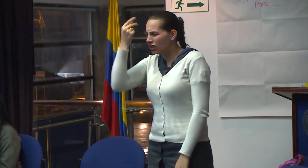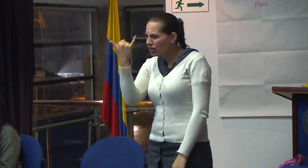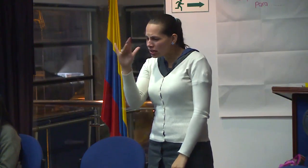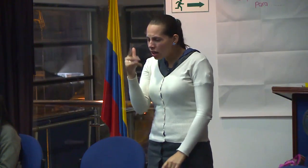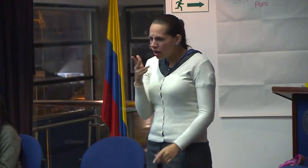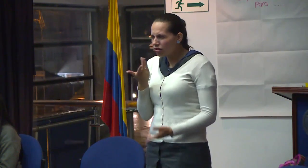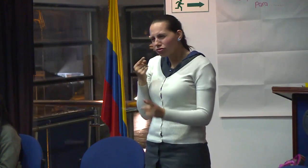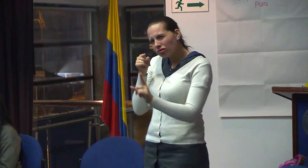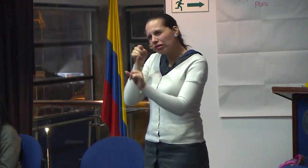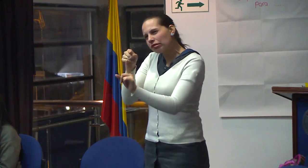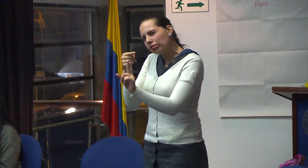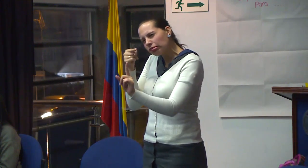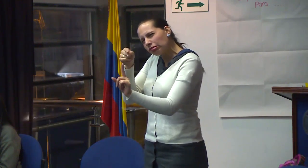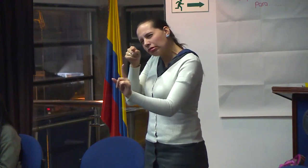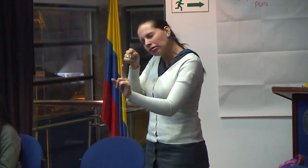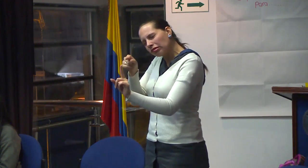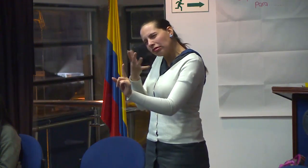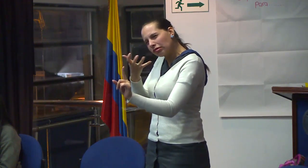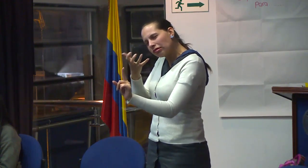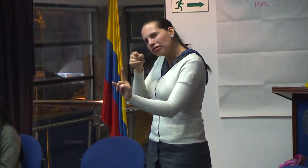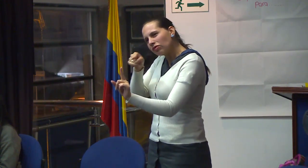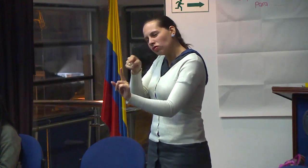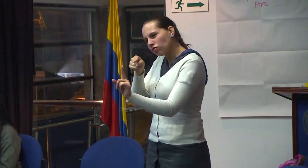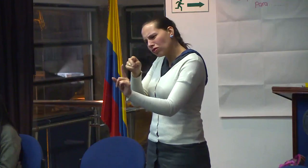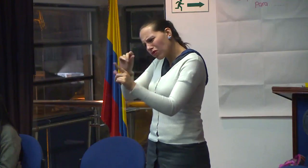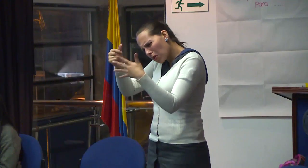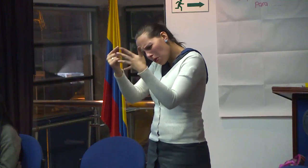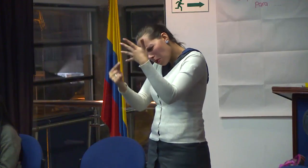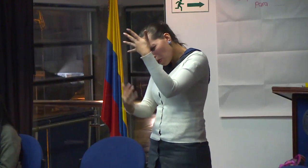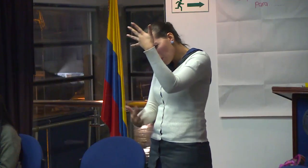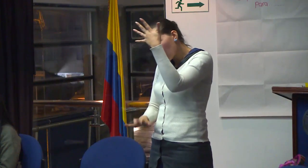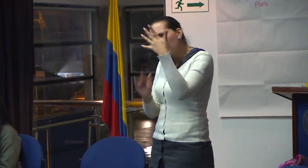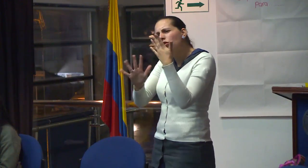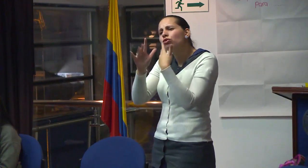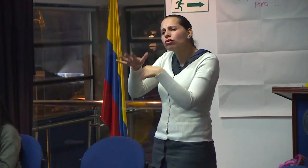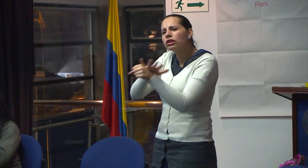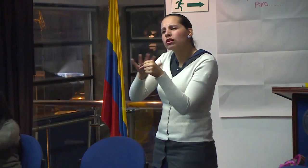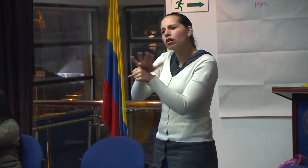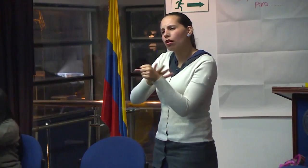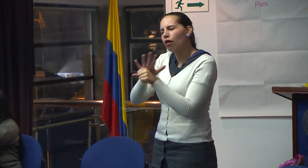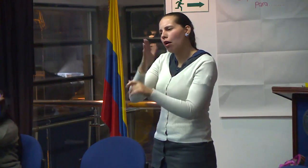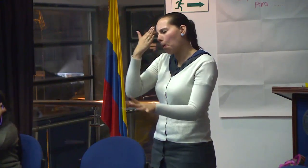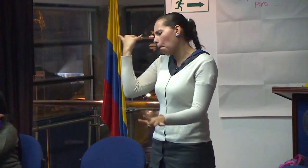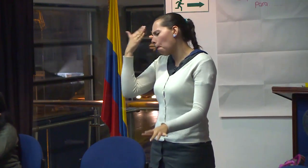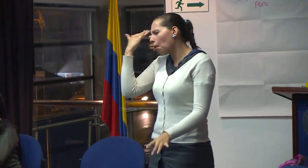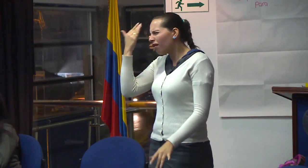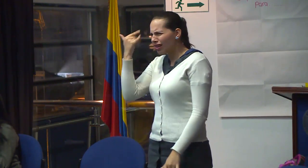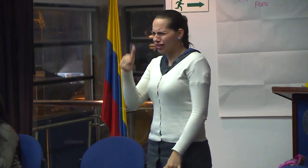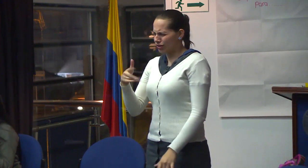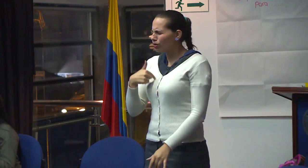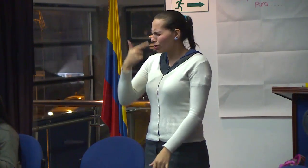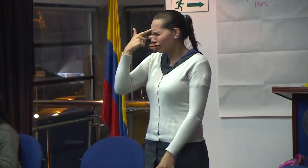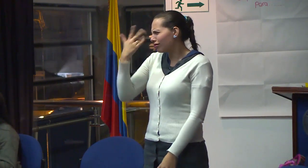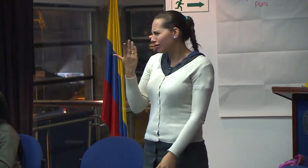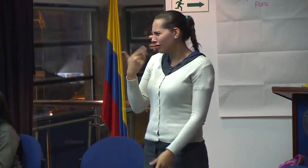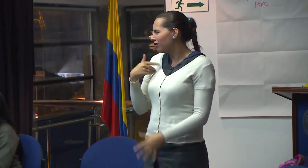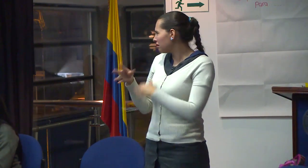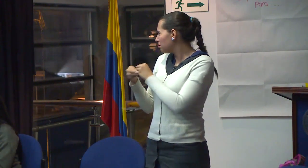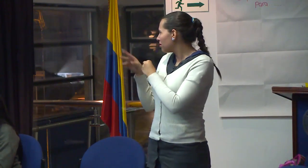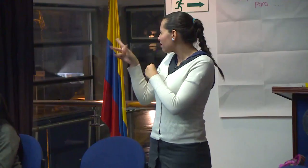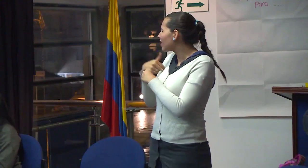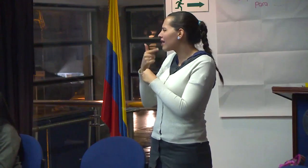del sujeto y nos centramos en él y se nos olvidan muchas otras situaciones, que creo que es también lo que Paulo